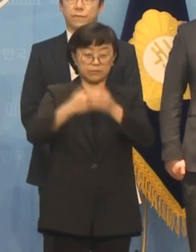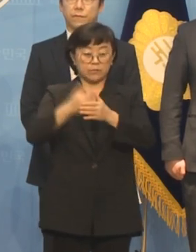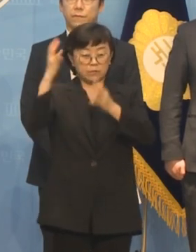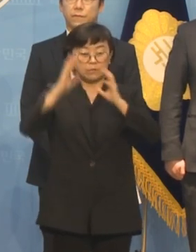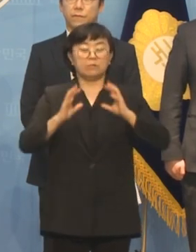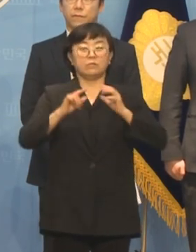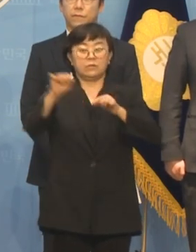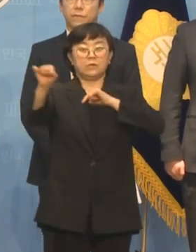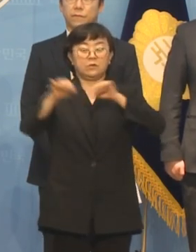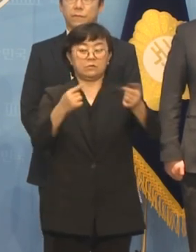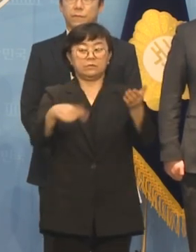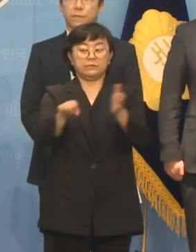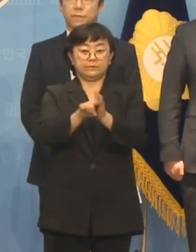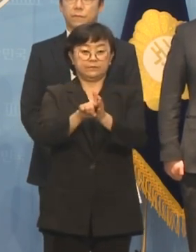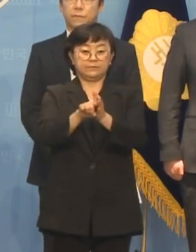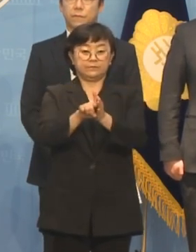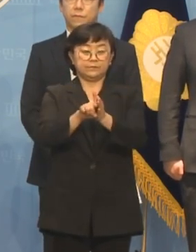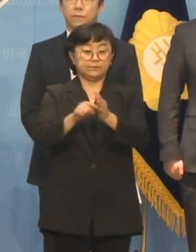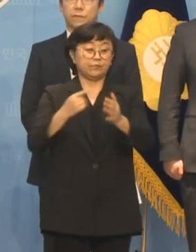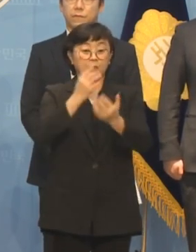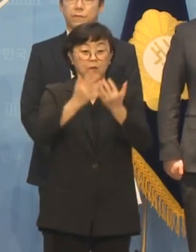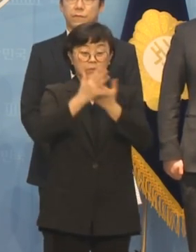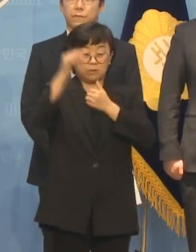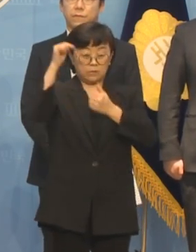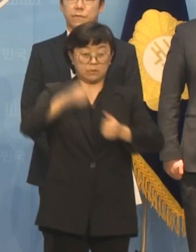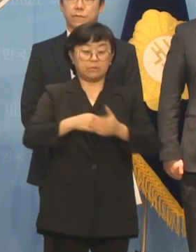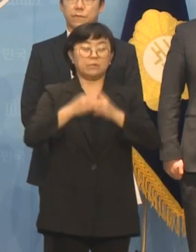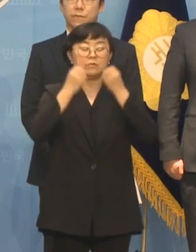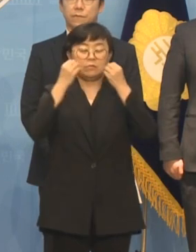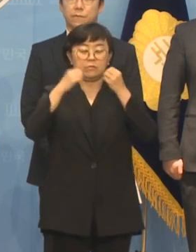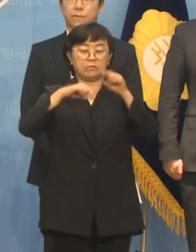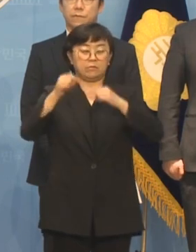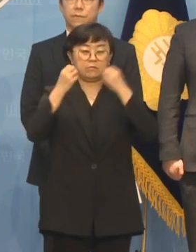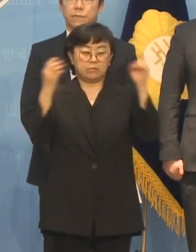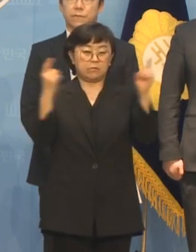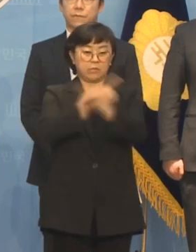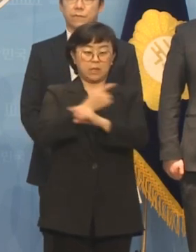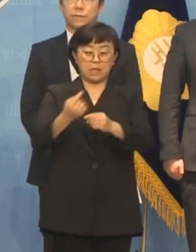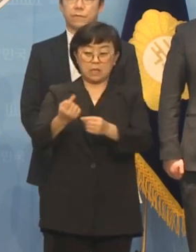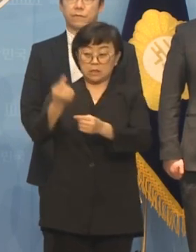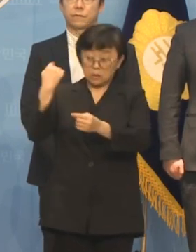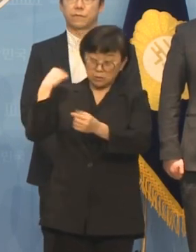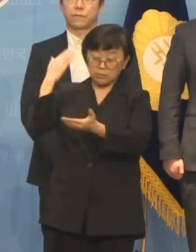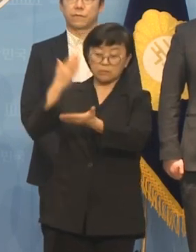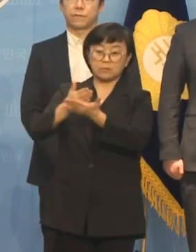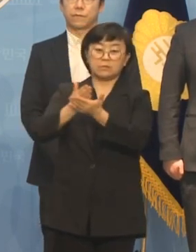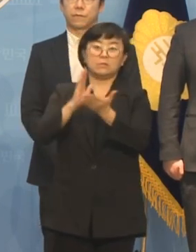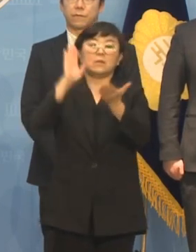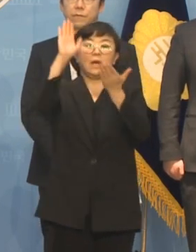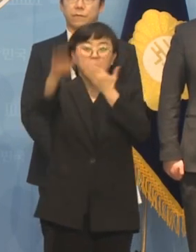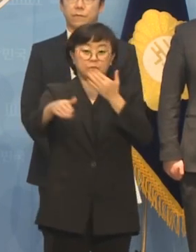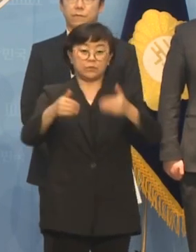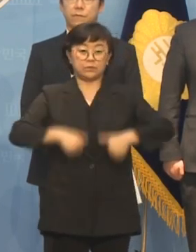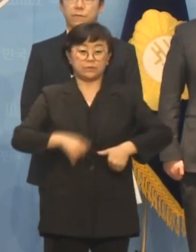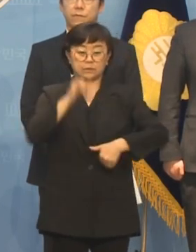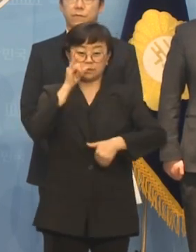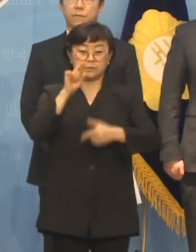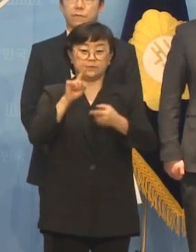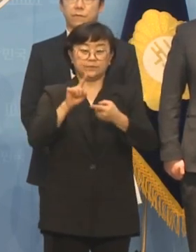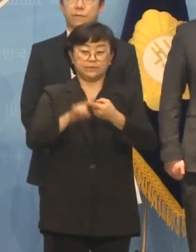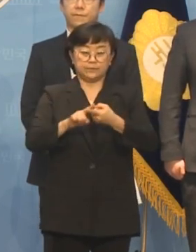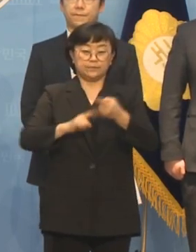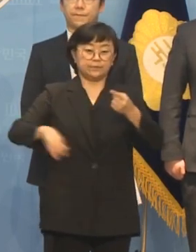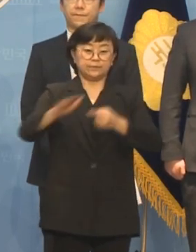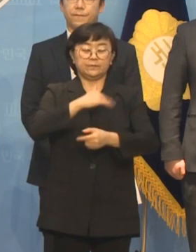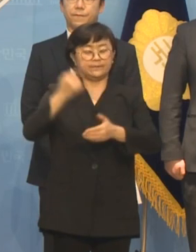대한민국 정치를 위해서라도 촛불이 명령한 정치개혁은 뒤로 돌아갈 것이 아니라 앞으로 나아가야만 한다는 것은